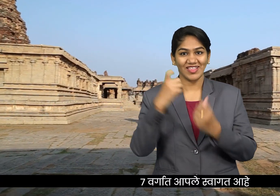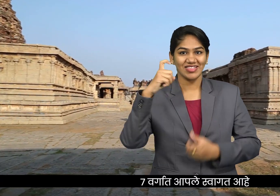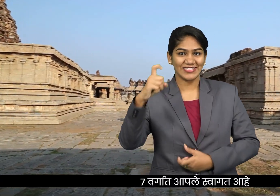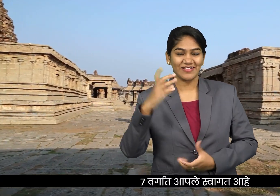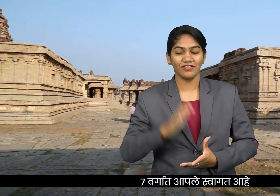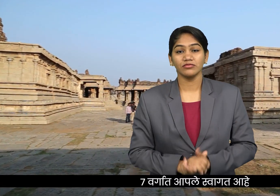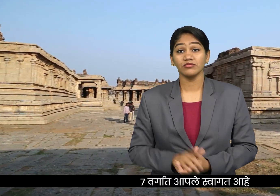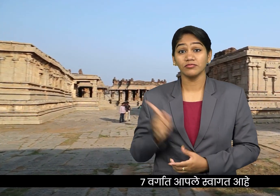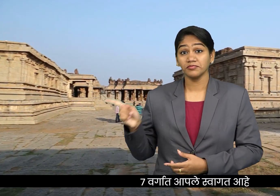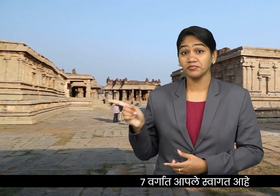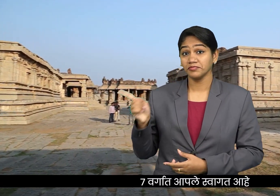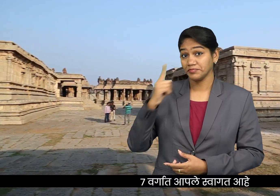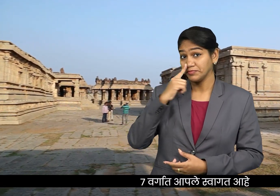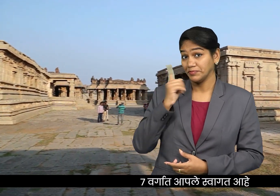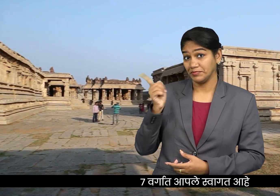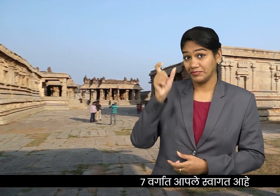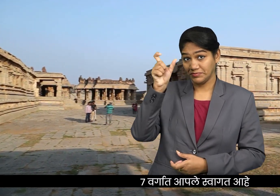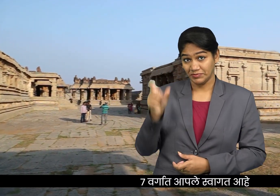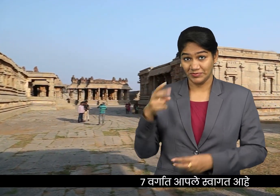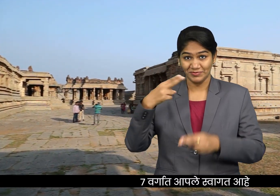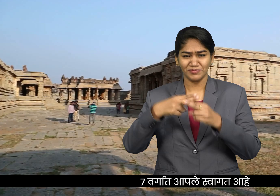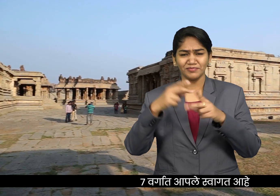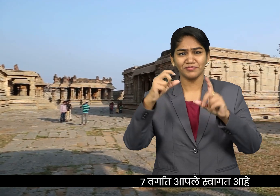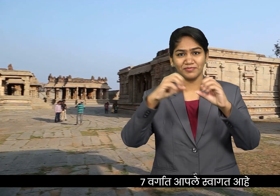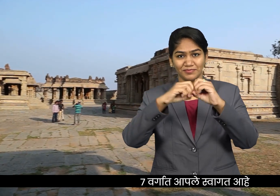आपले स्वागत आहे.